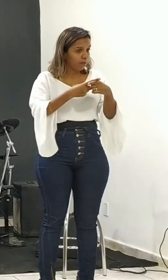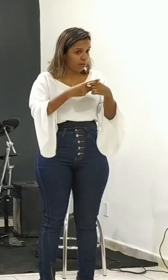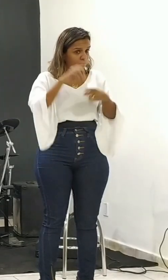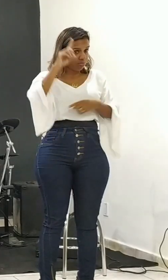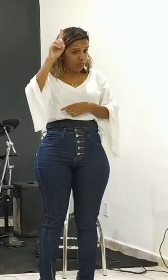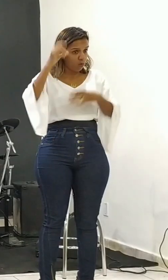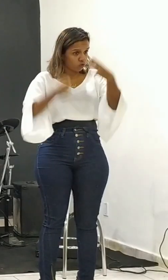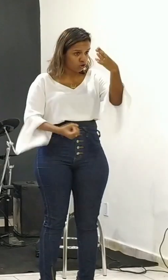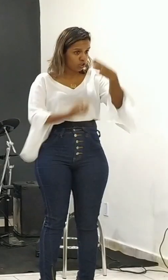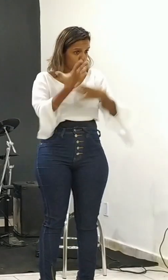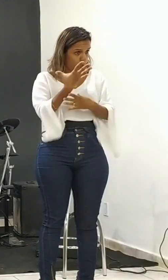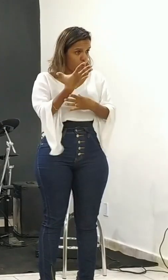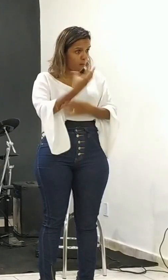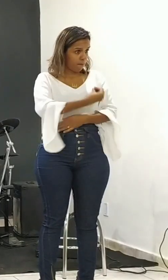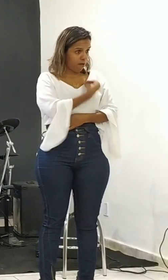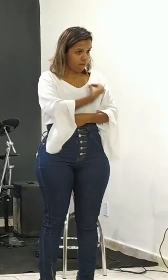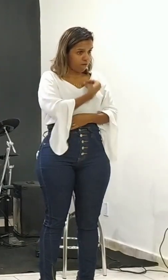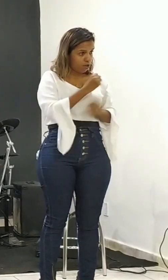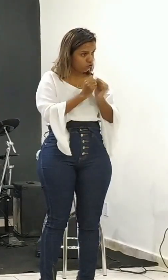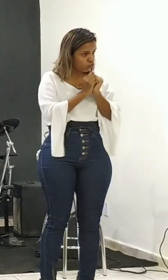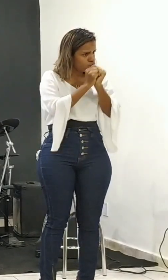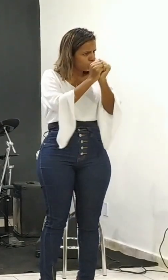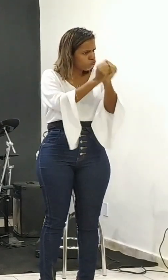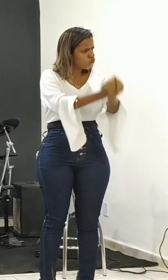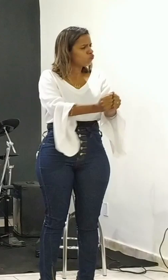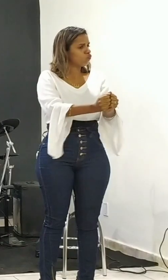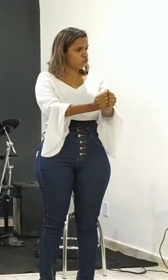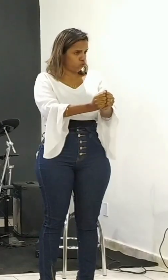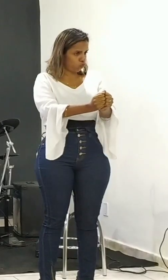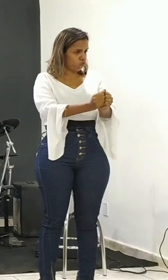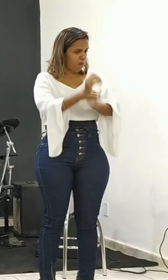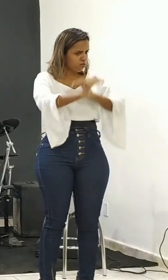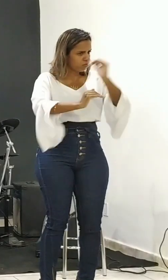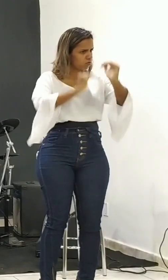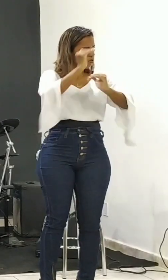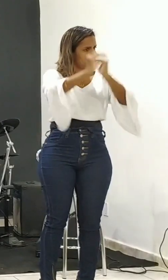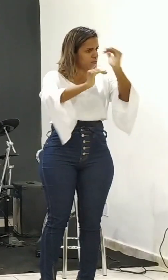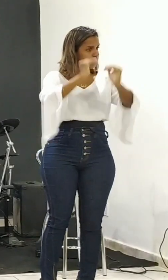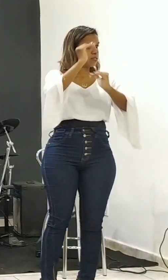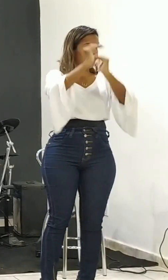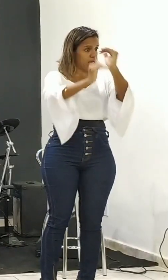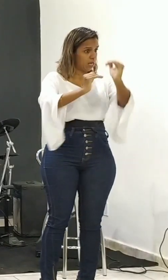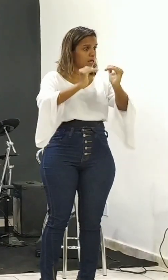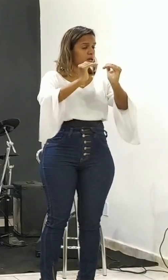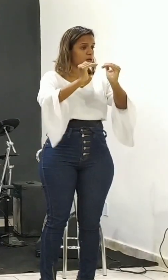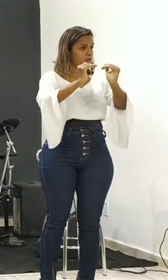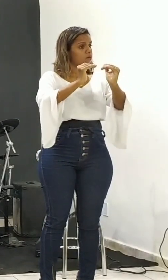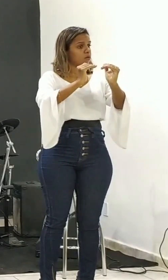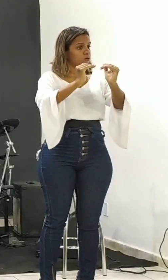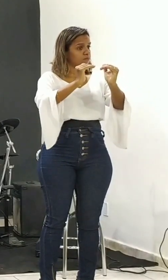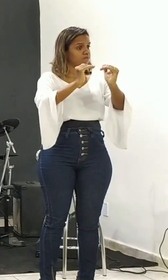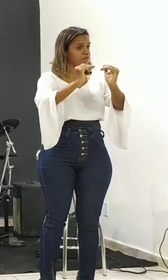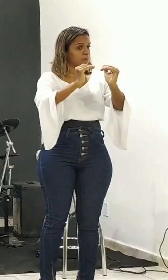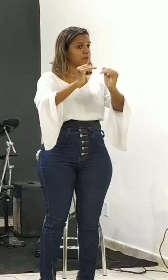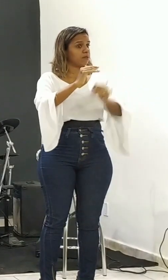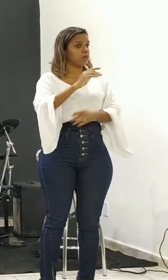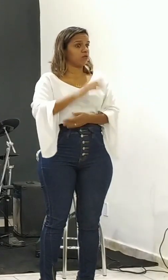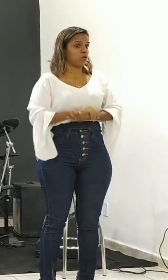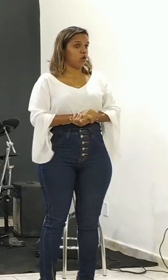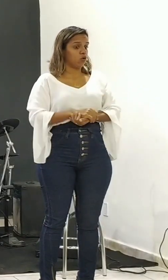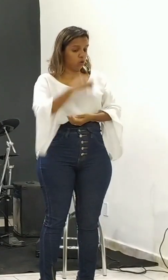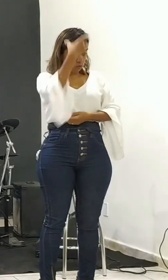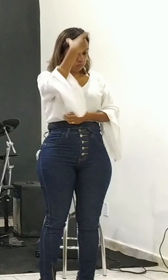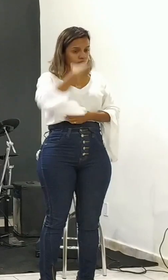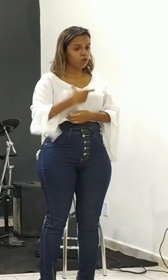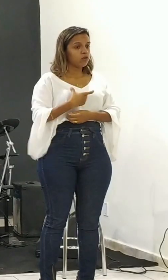criou para viver juntos. O que nos faz evoluir, o que nos faz crescer, o que nos faz ser quem